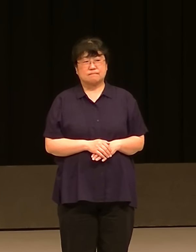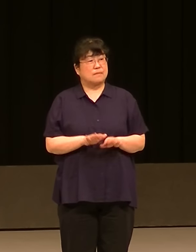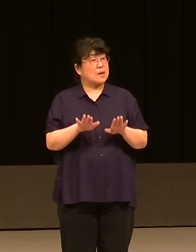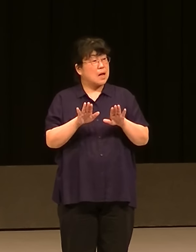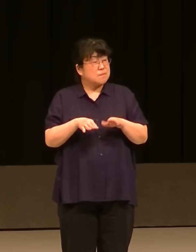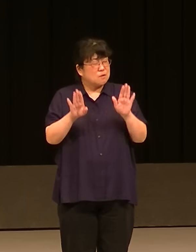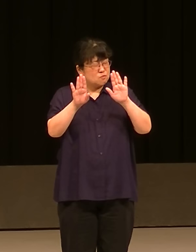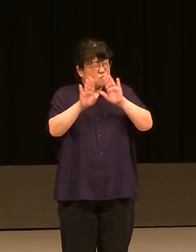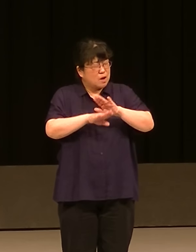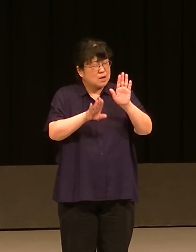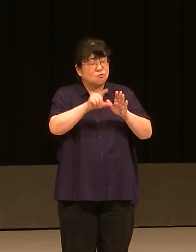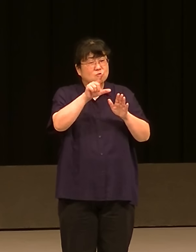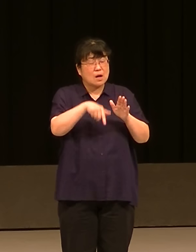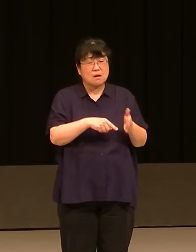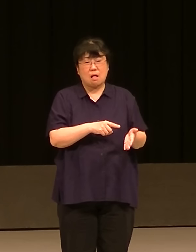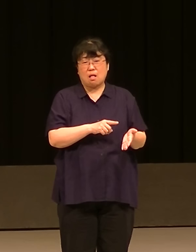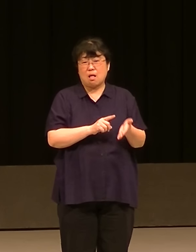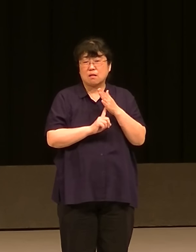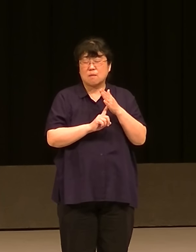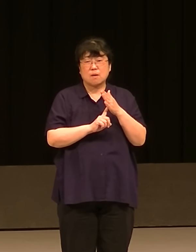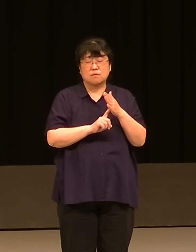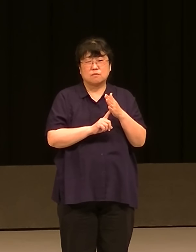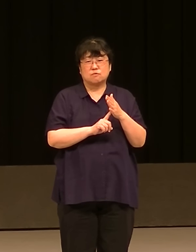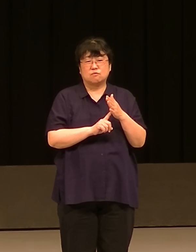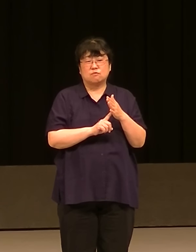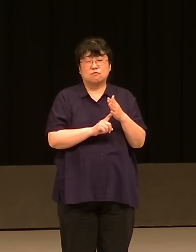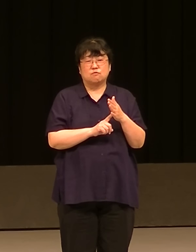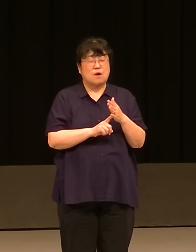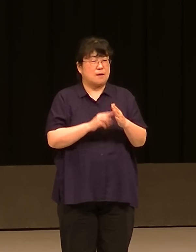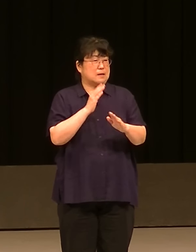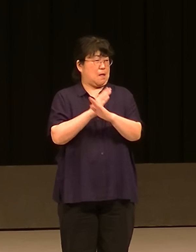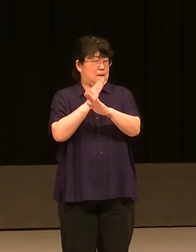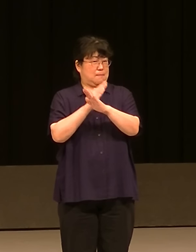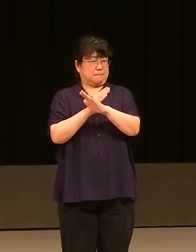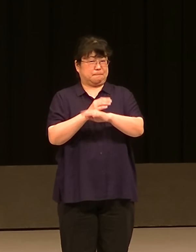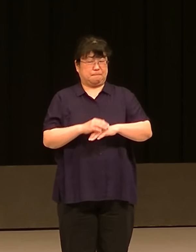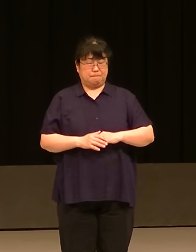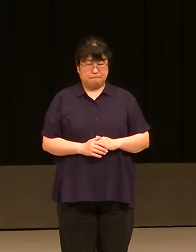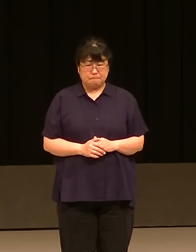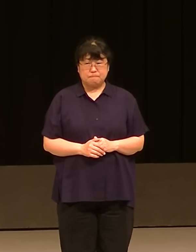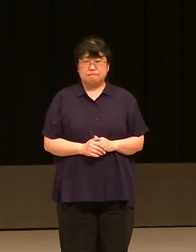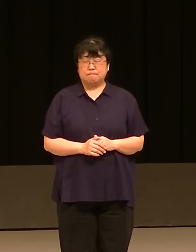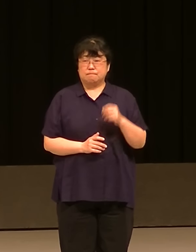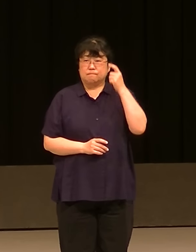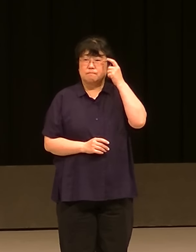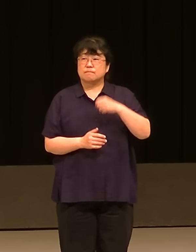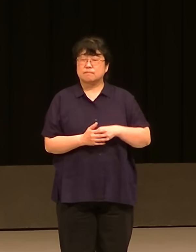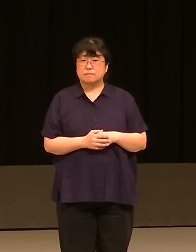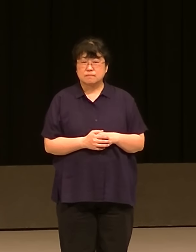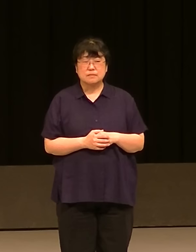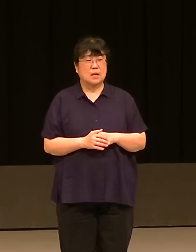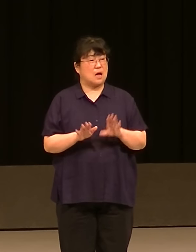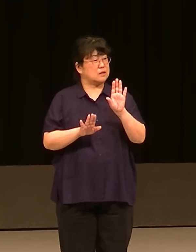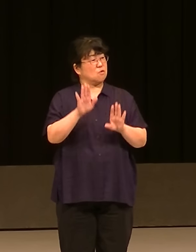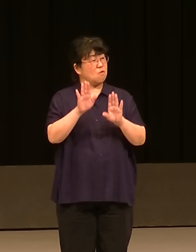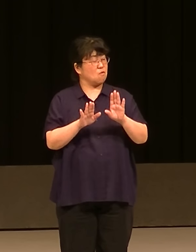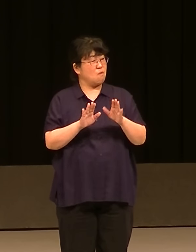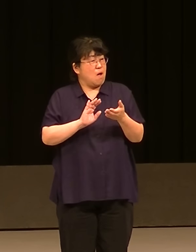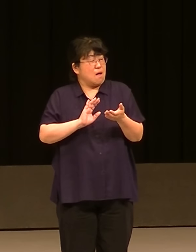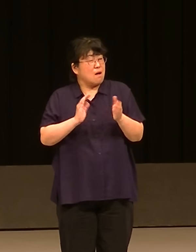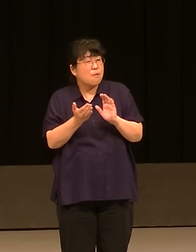況の中では諦めることが絶対に、このやってはいけないことだと思います。状況は変わ